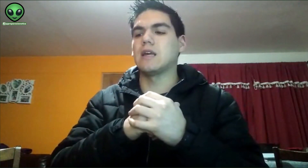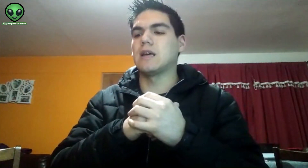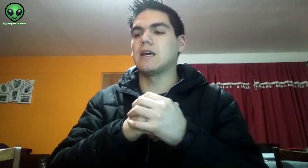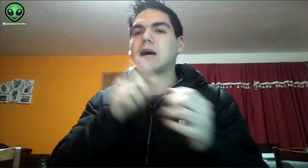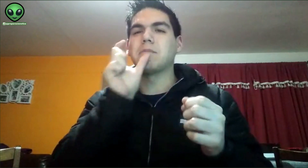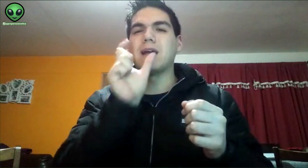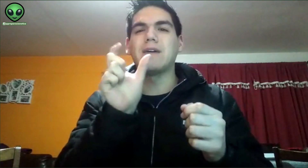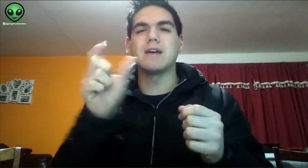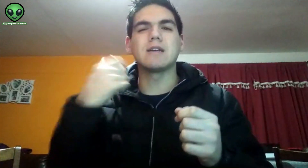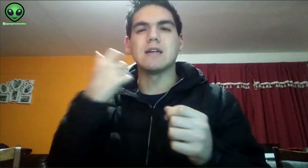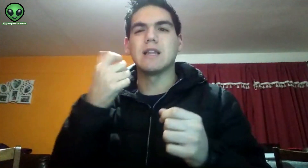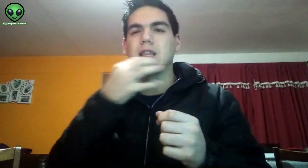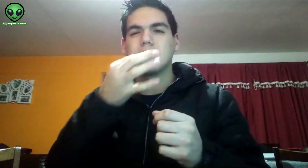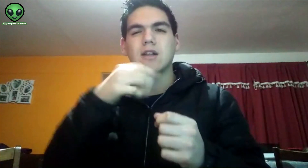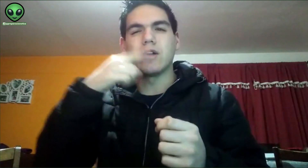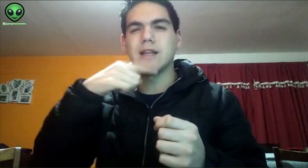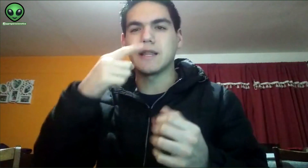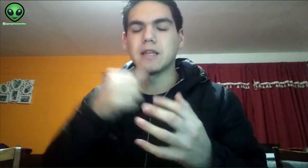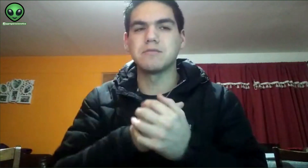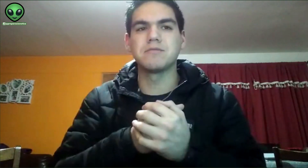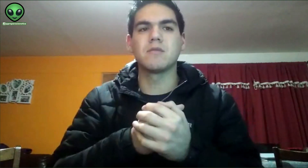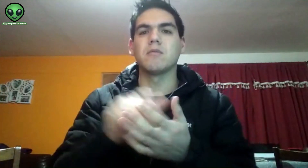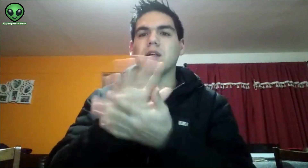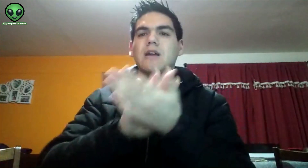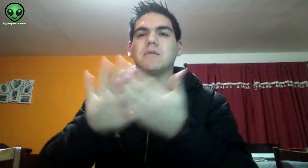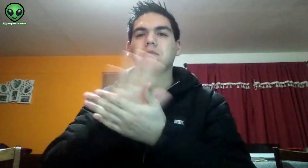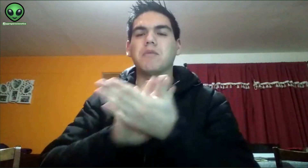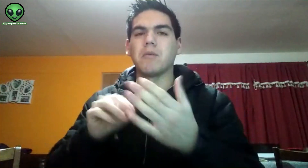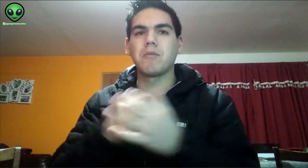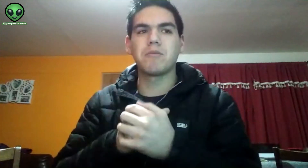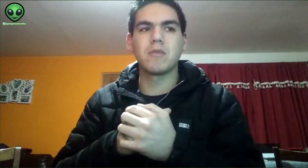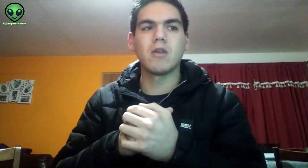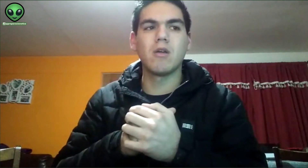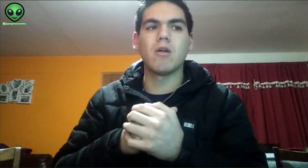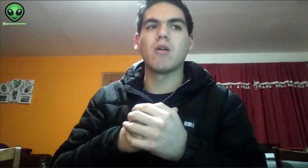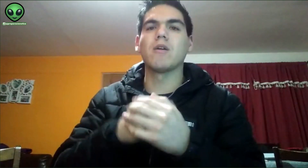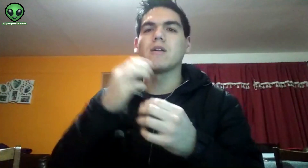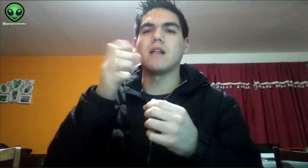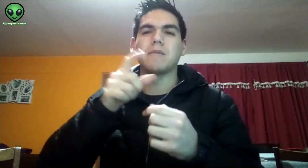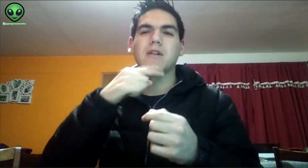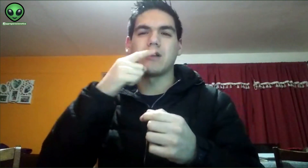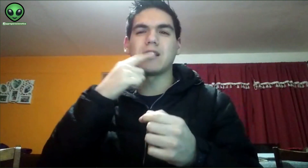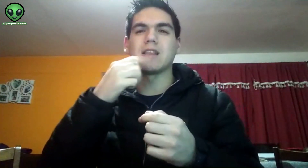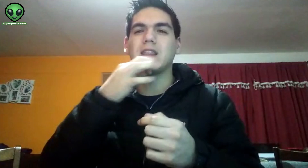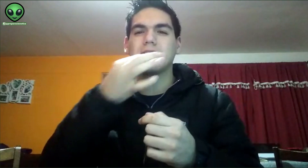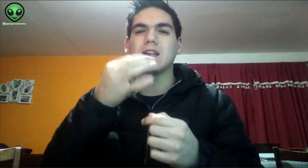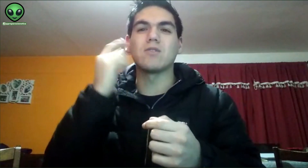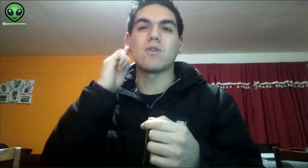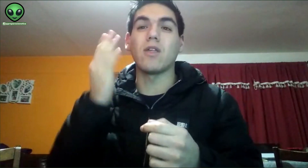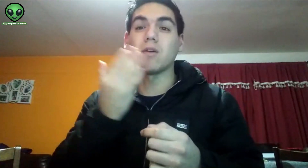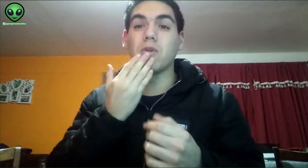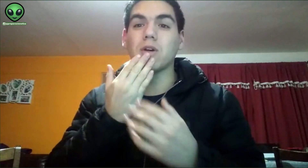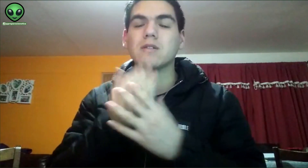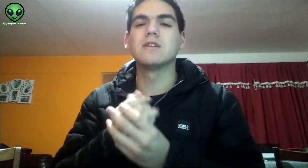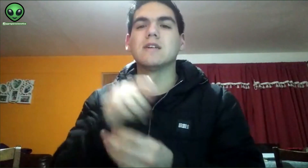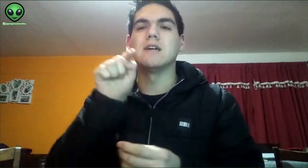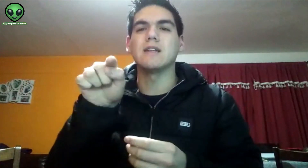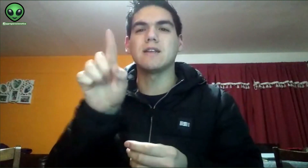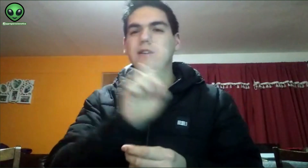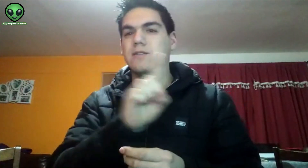de las palabras que dice el oyente. Por ejemplo, el oyente dice sordo mudo. Este